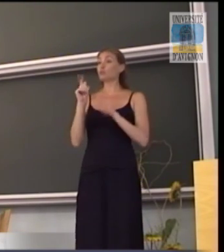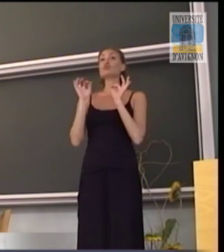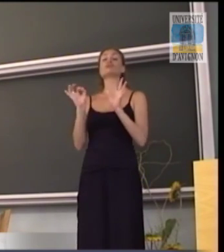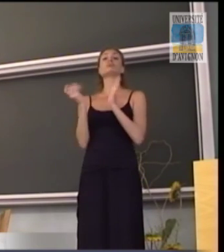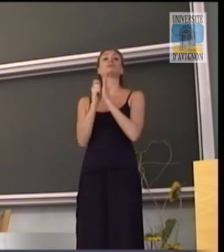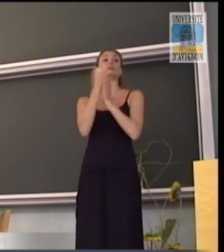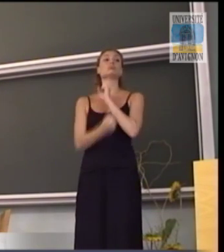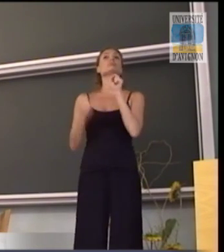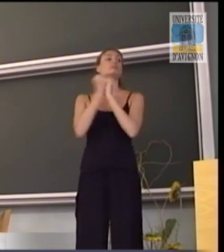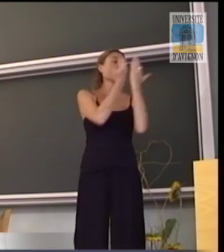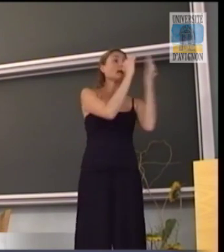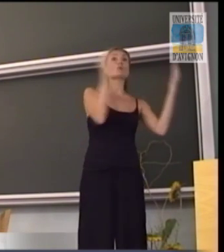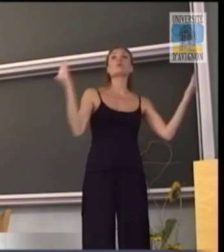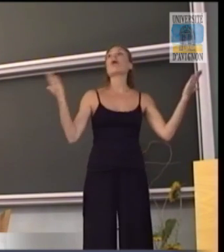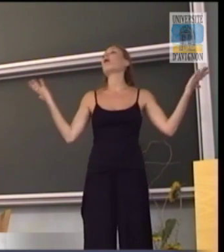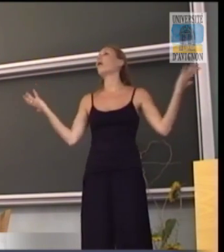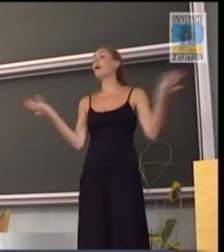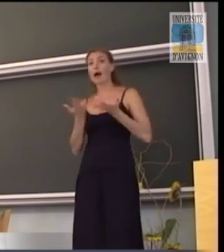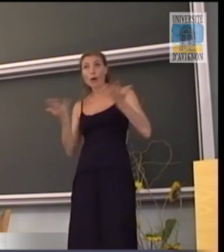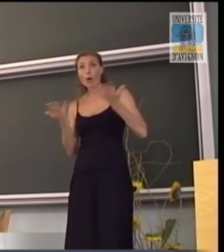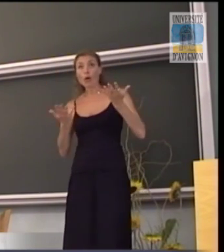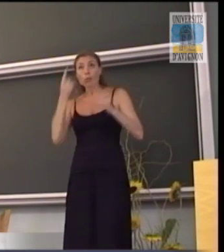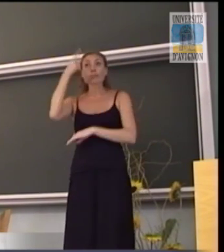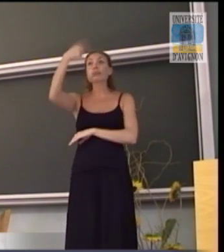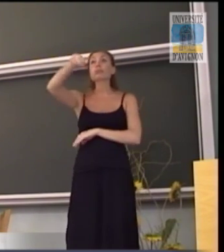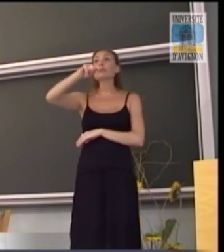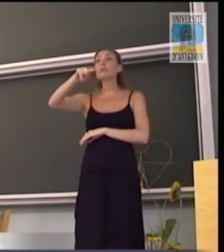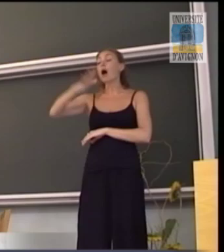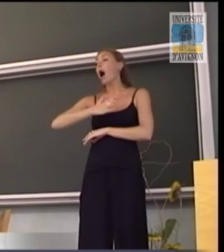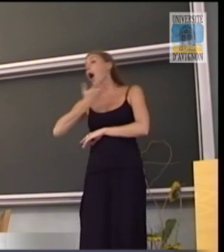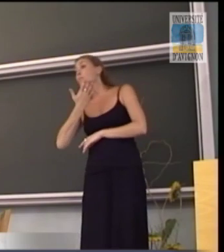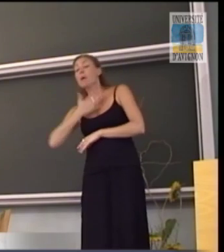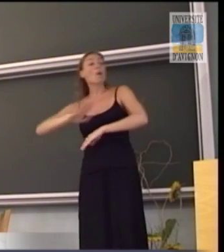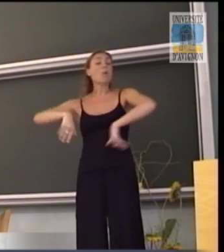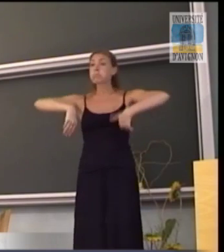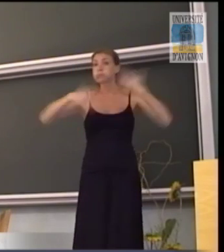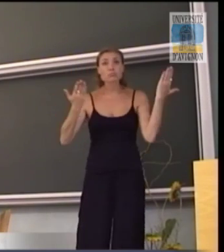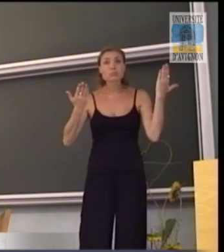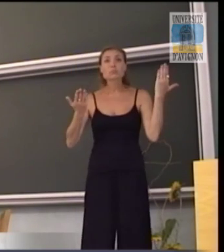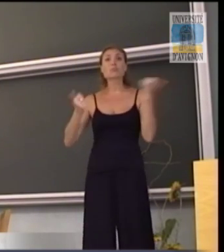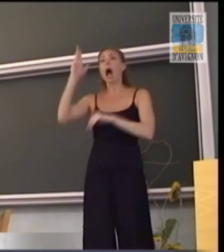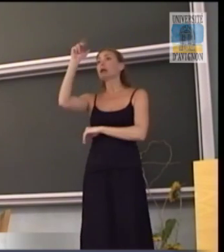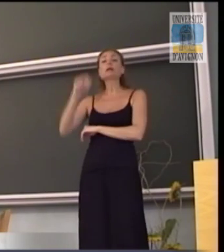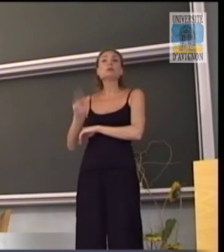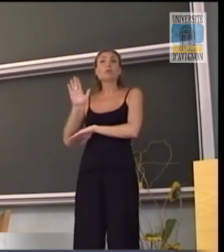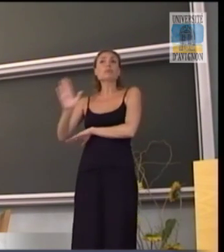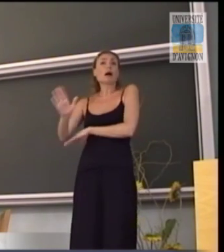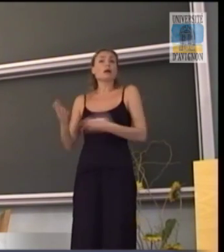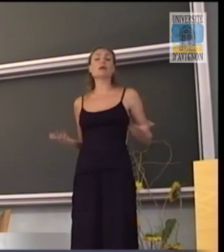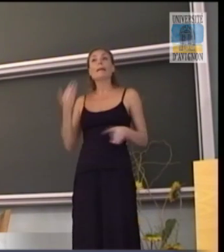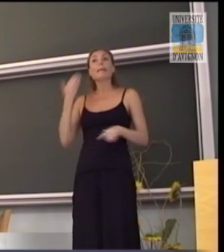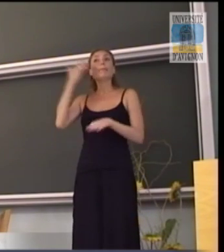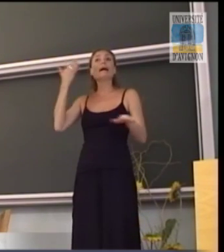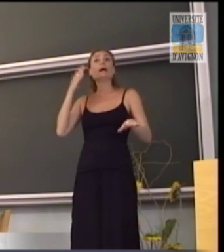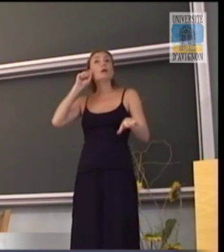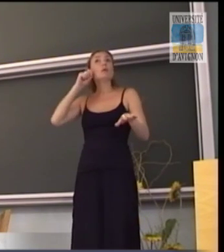c'était de dire aux gens, et qu'est-ce que ça change dans votre intérêt pour eux? Rien. Et que peut-être si vous l'aviez su avant, vous les auriez aimés